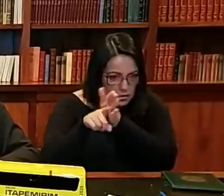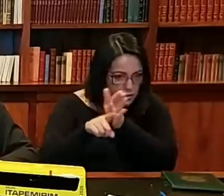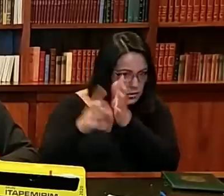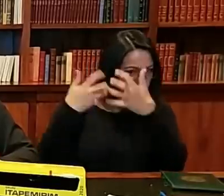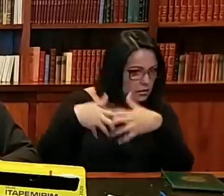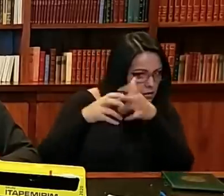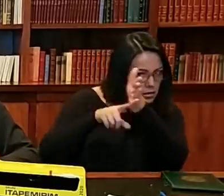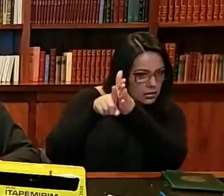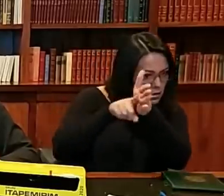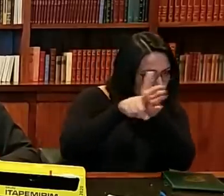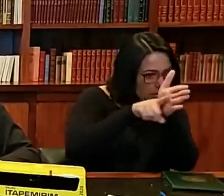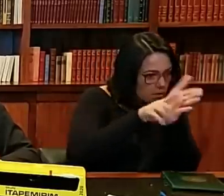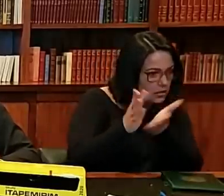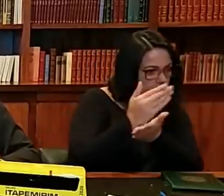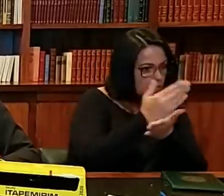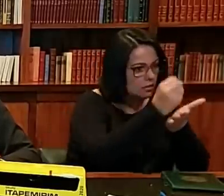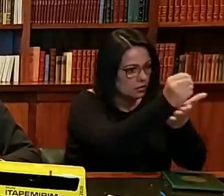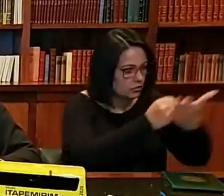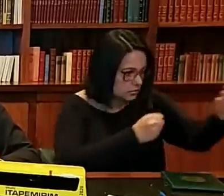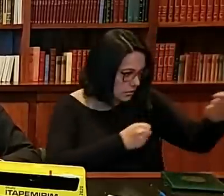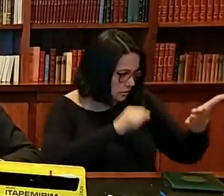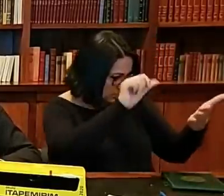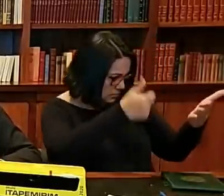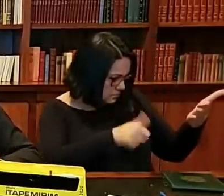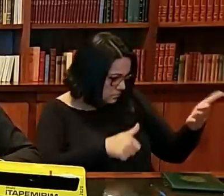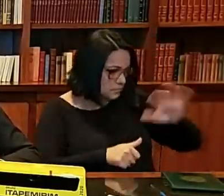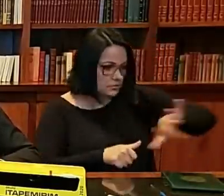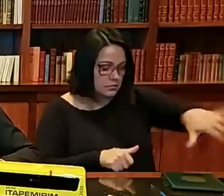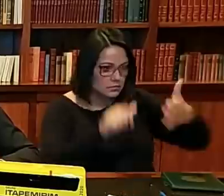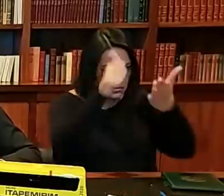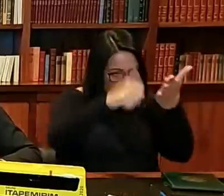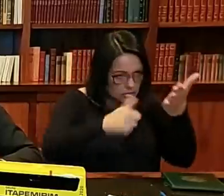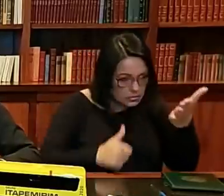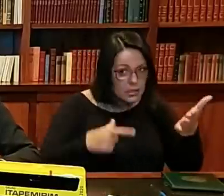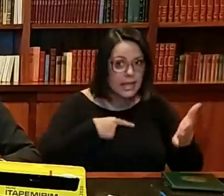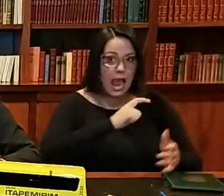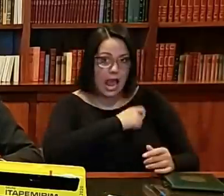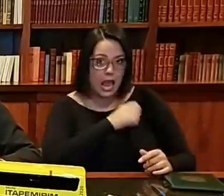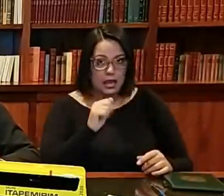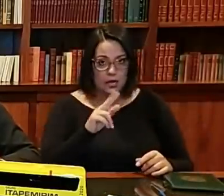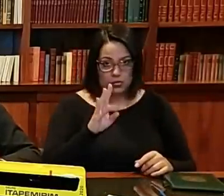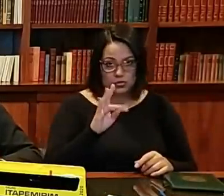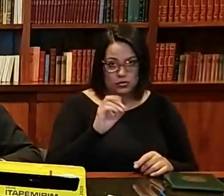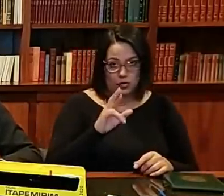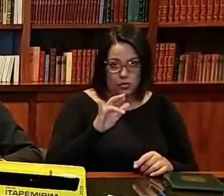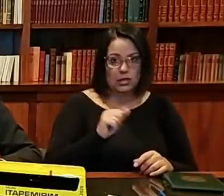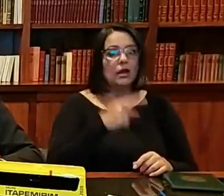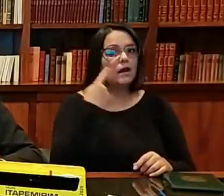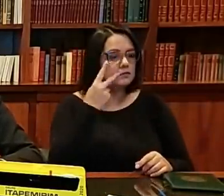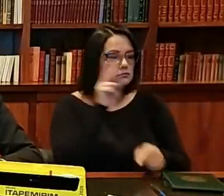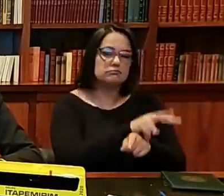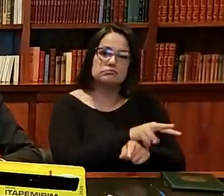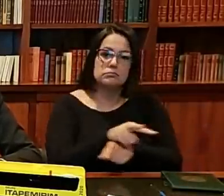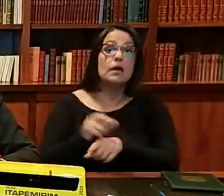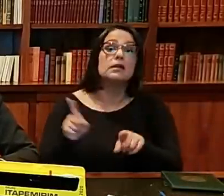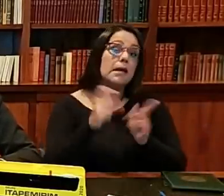né, e vendo contratos, se porventura existe auditorias, né, os contratos aí com